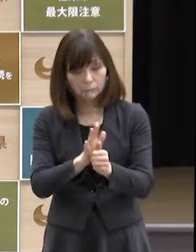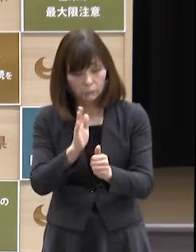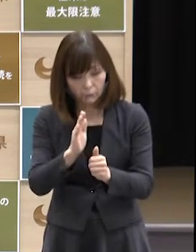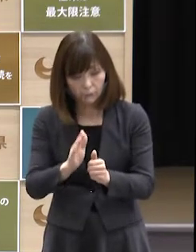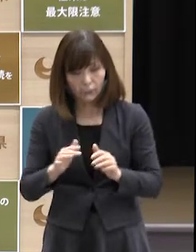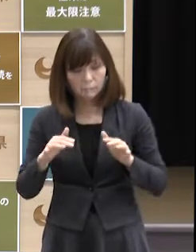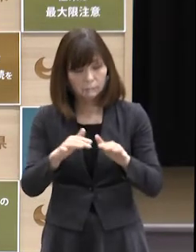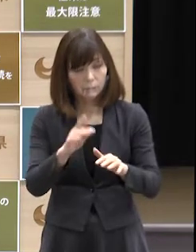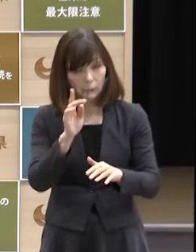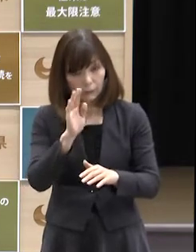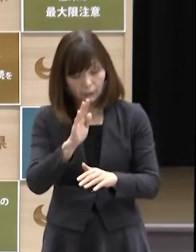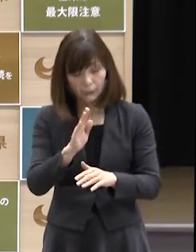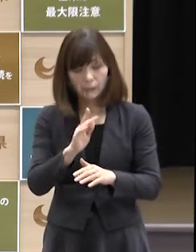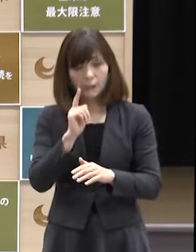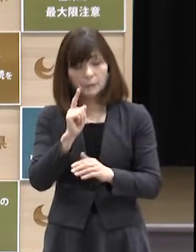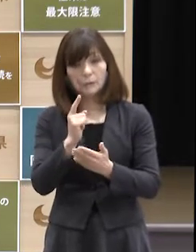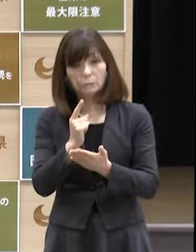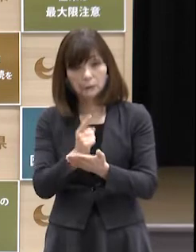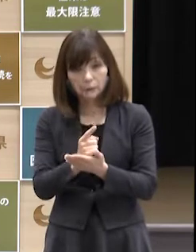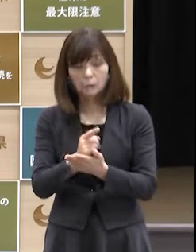よ。